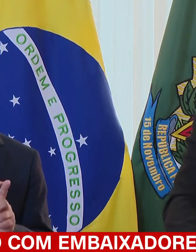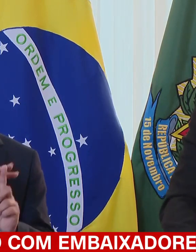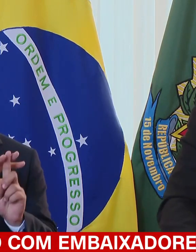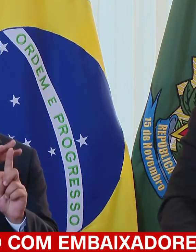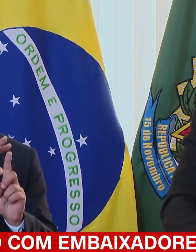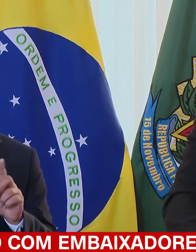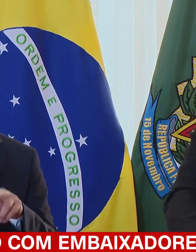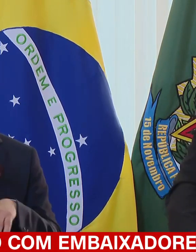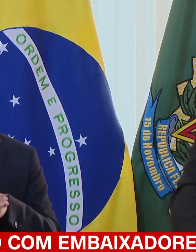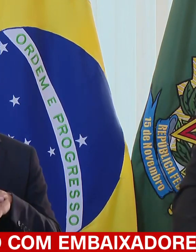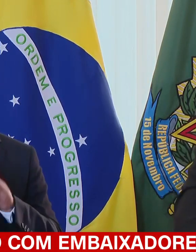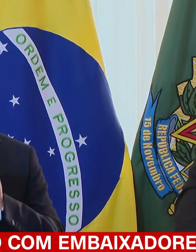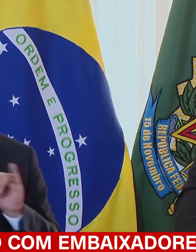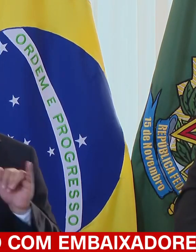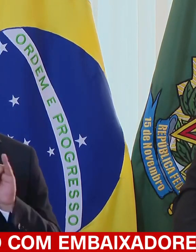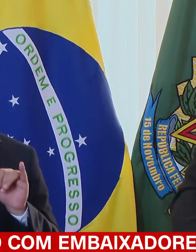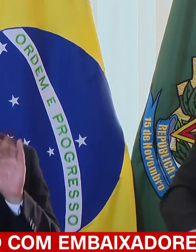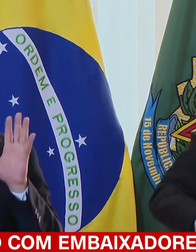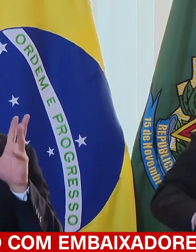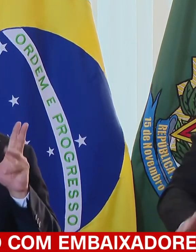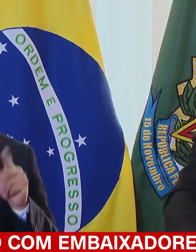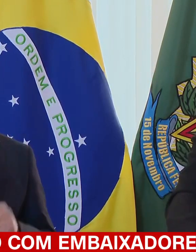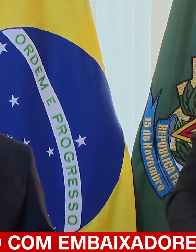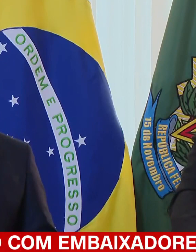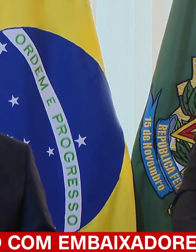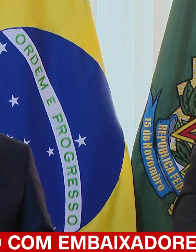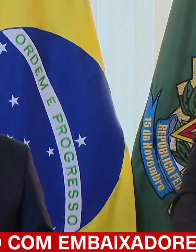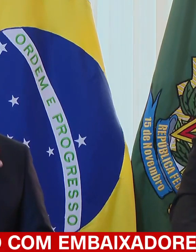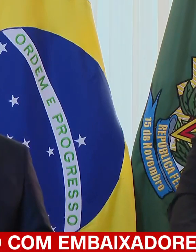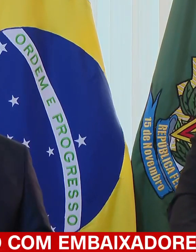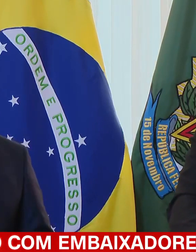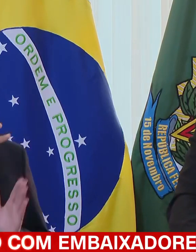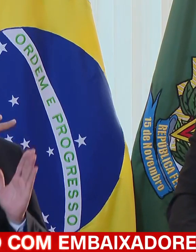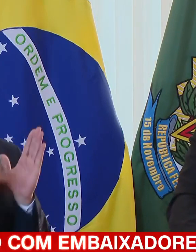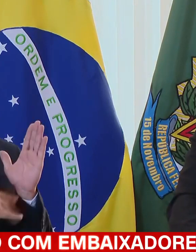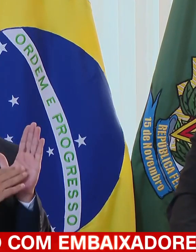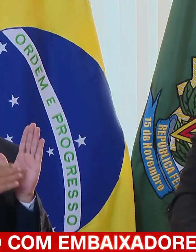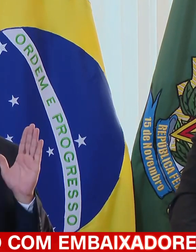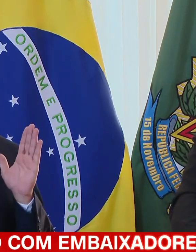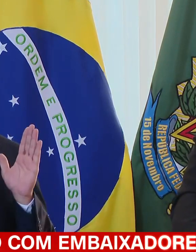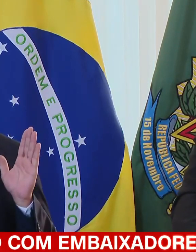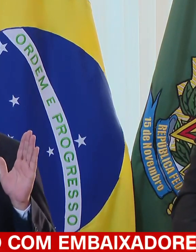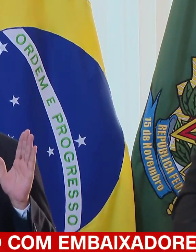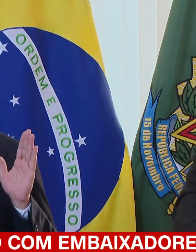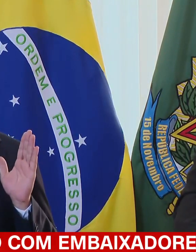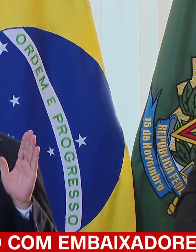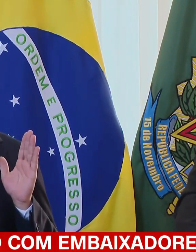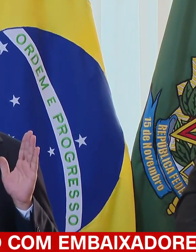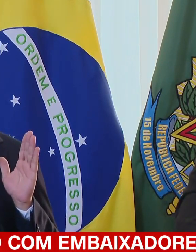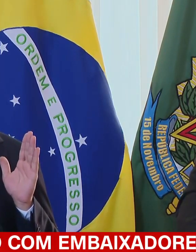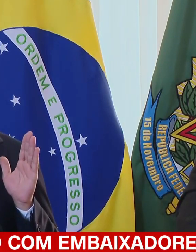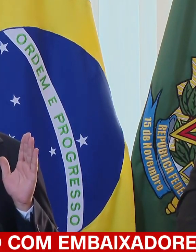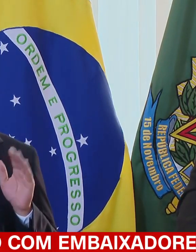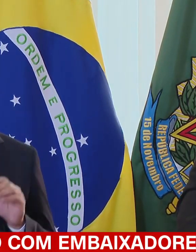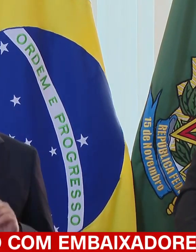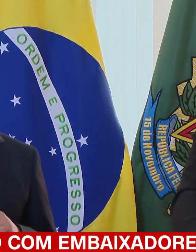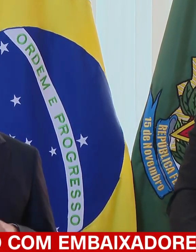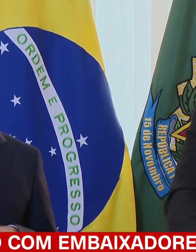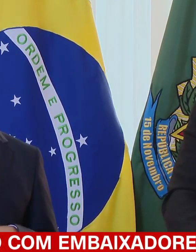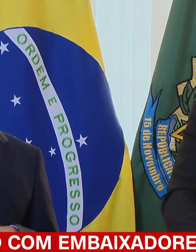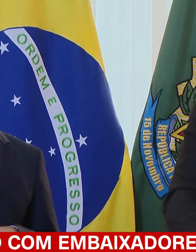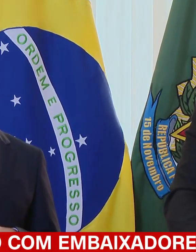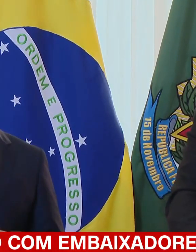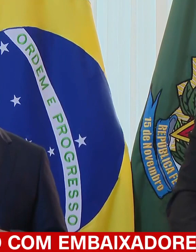Constitucional à mostra que a liberdade de expressão o começa o representante de Augusto aras no TSE